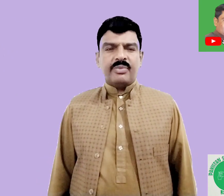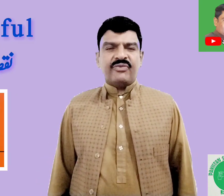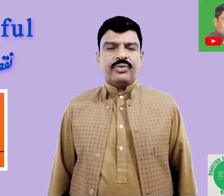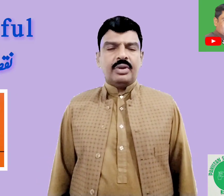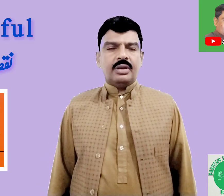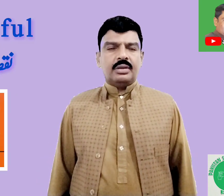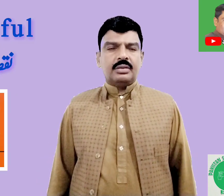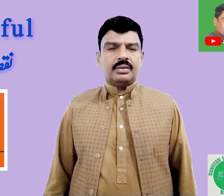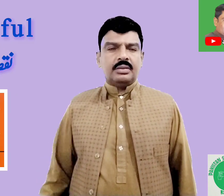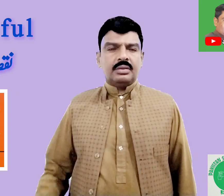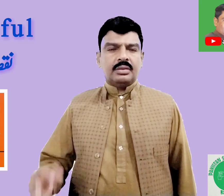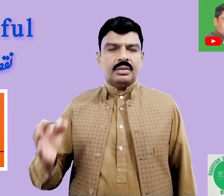हार्मफुल,